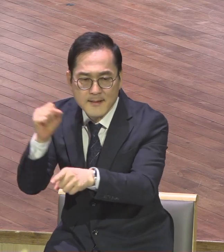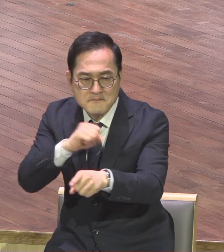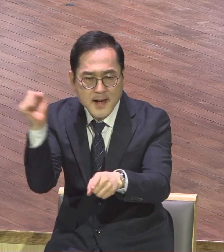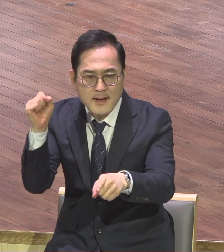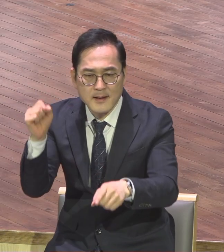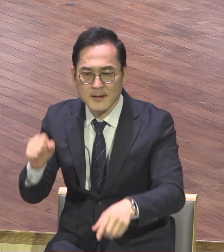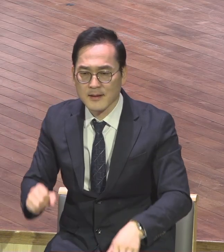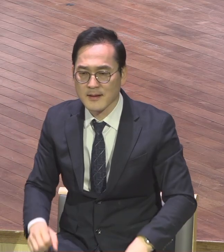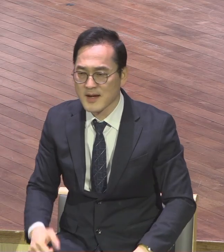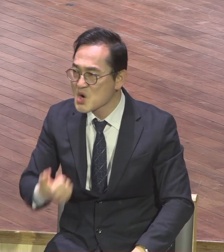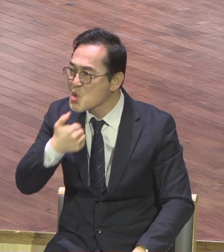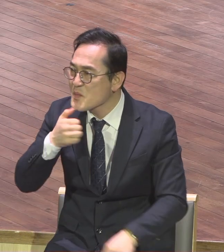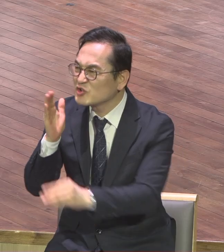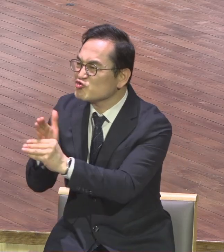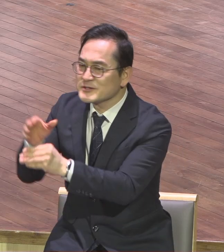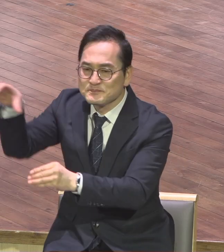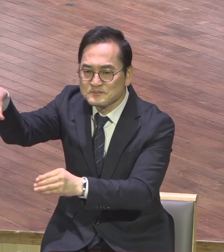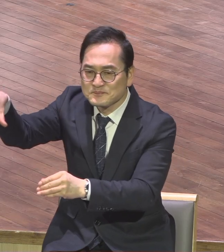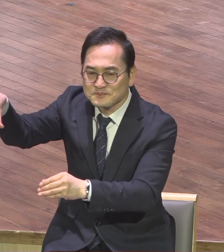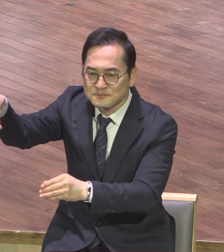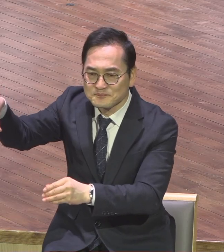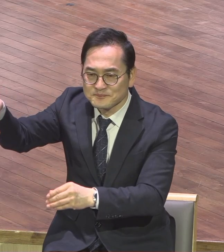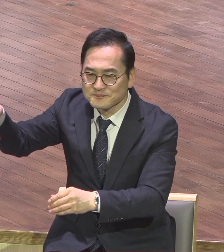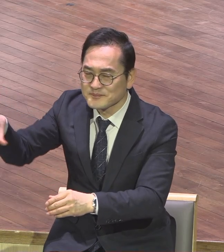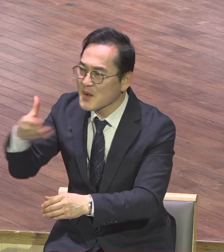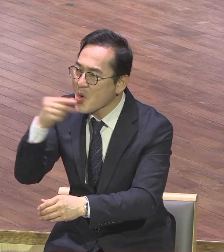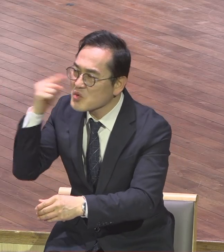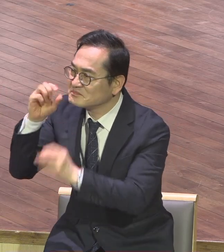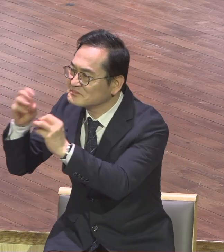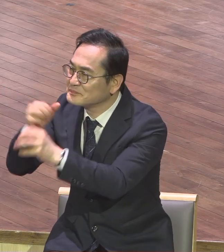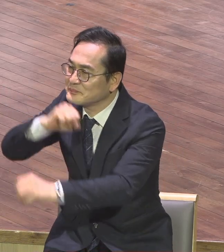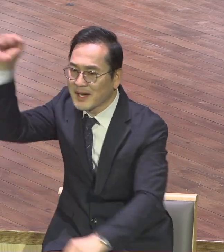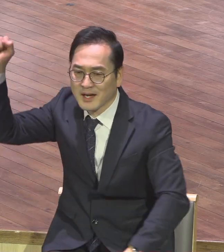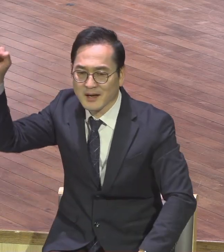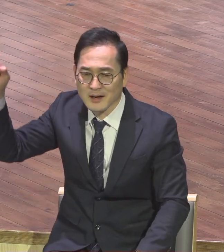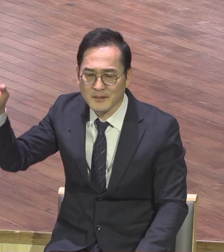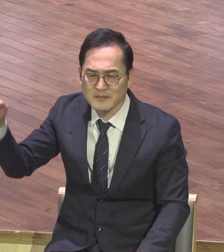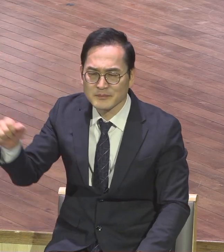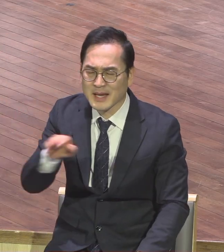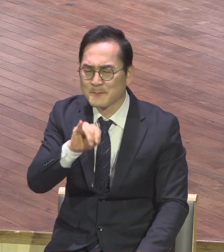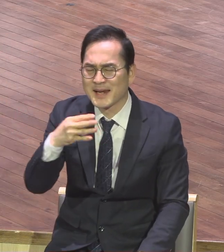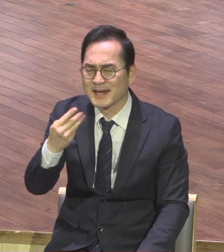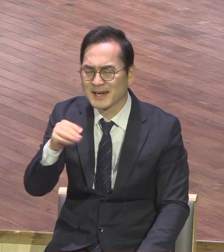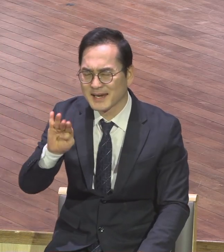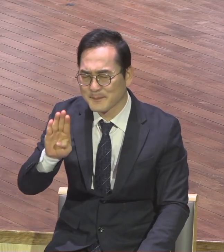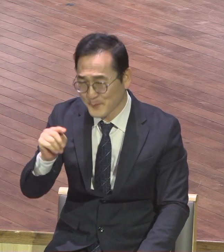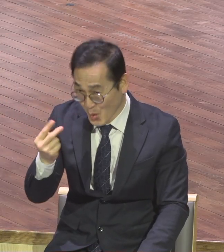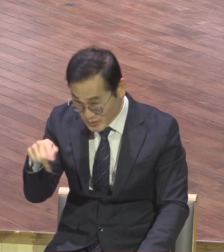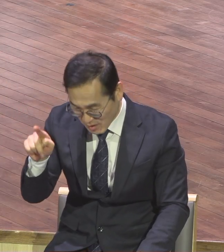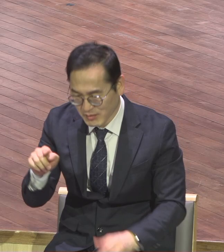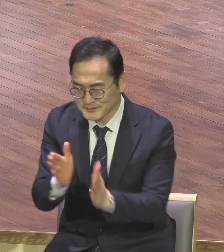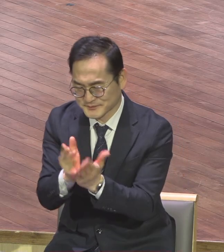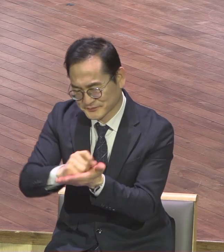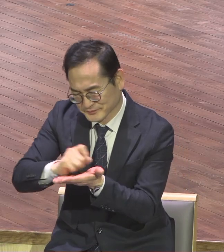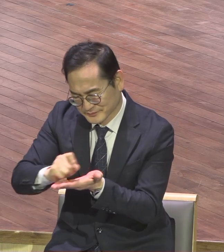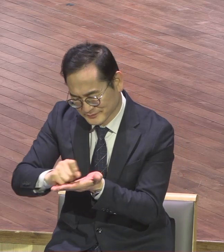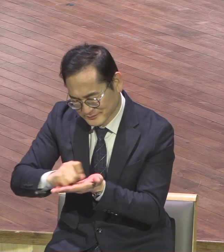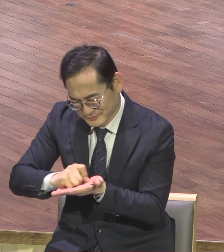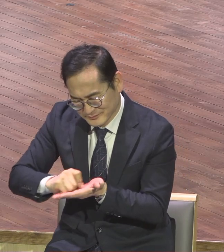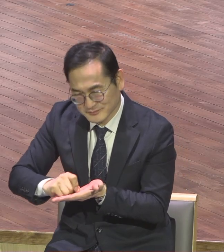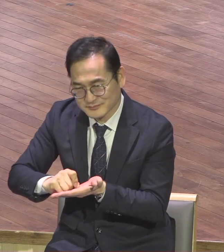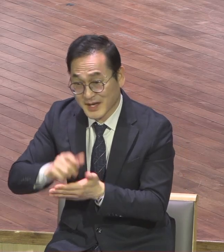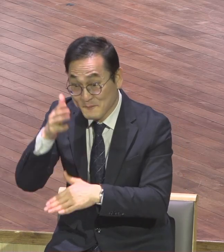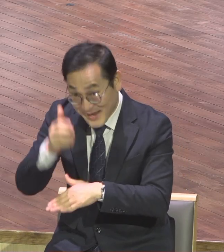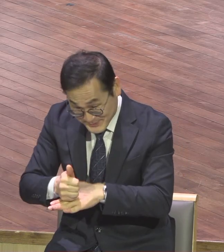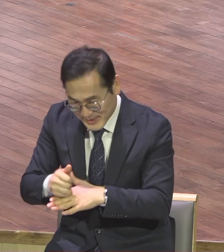그 증거로 바울이 빌립보 4장 22절 언급을 합니다. 빌립보서를 마무리하면서 마지막 인사할 때